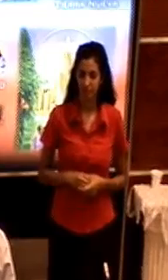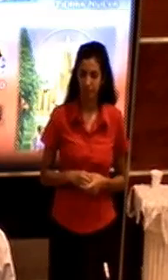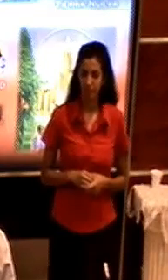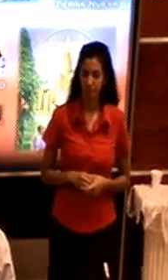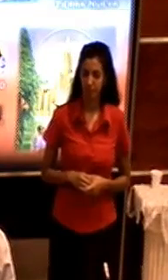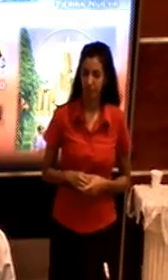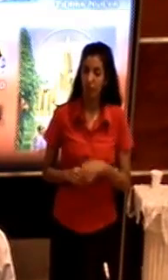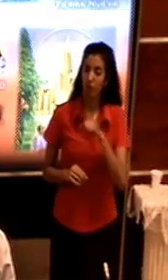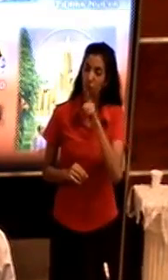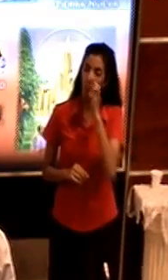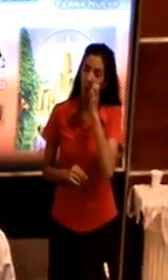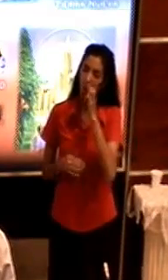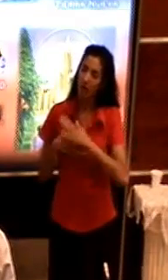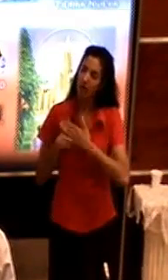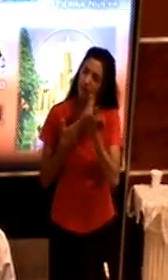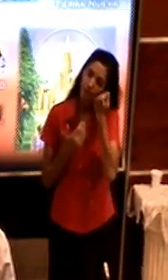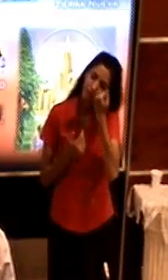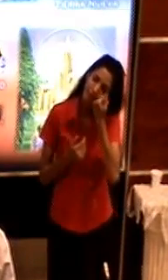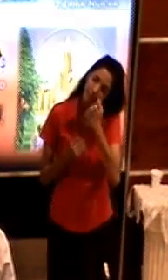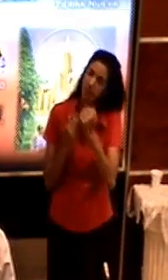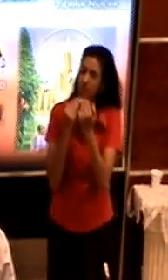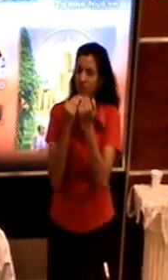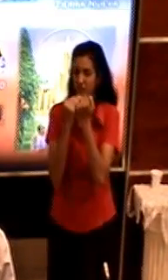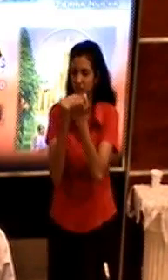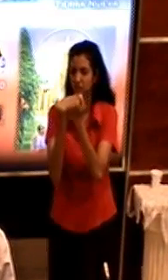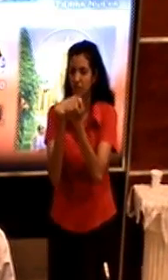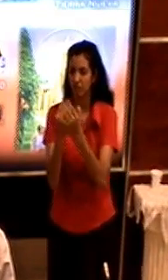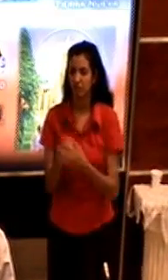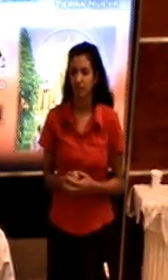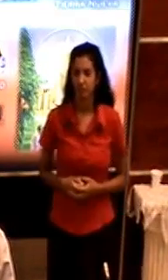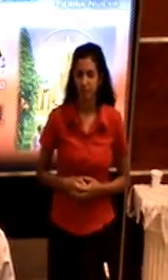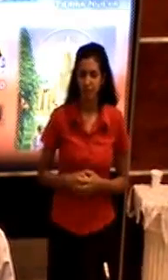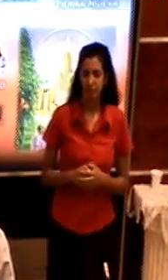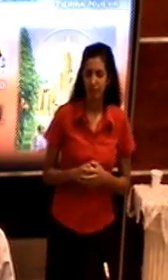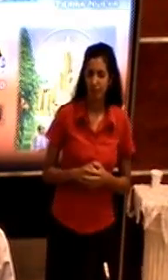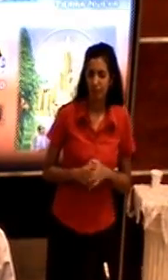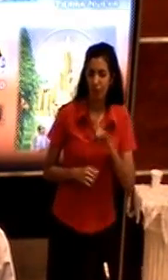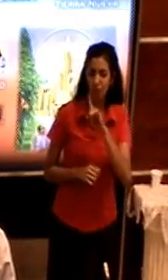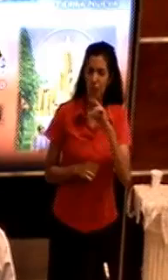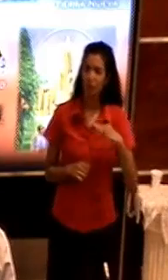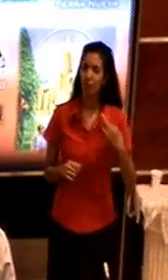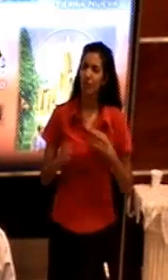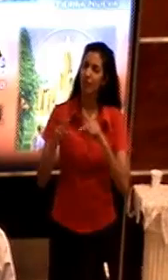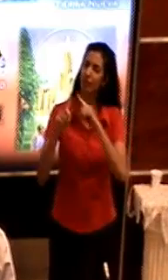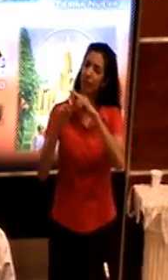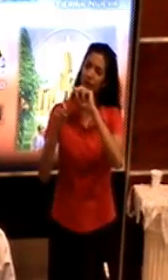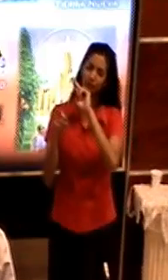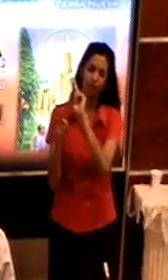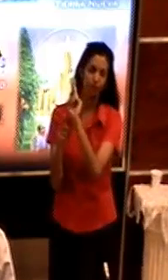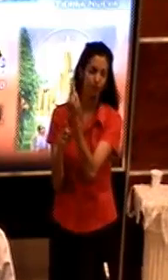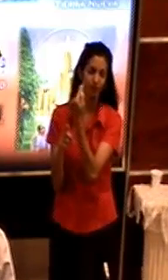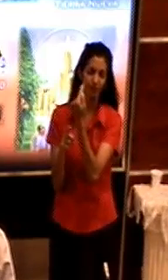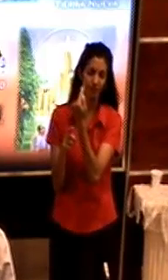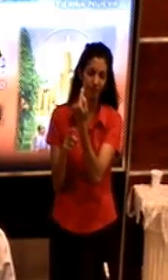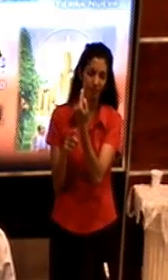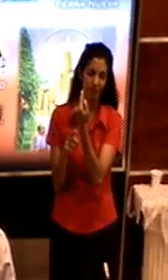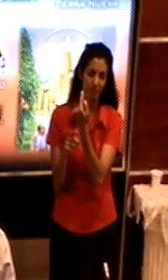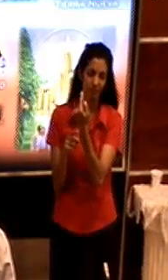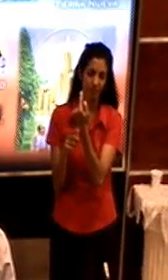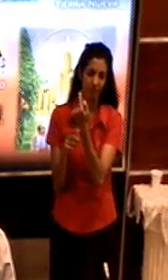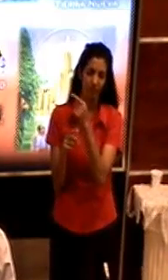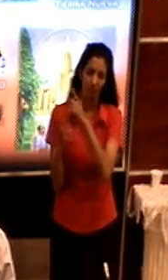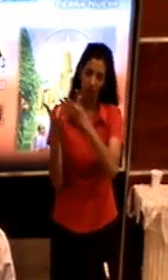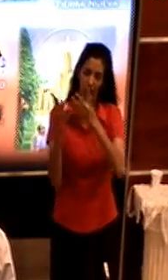amante, tierno y compasivo, que lo arriesgaste todo en la cruz del Calvario entregándote a una muerte